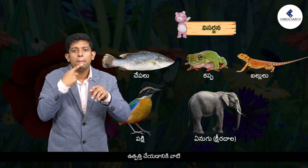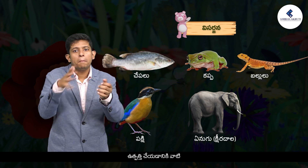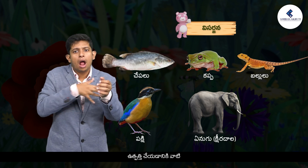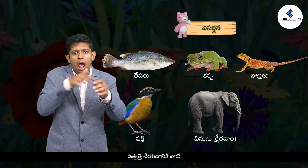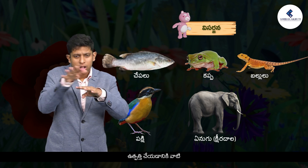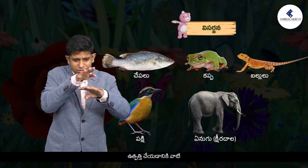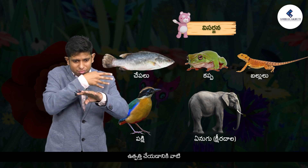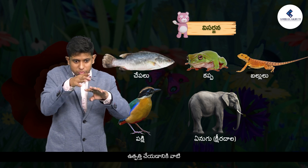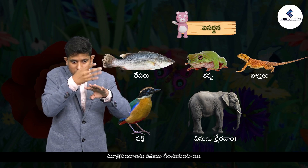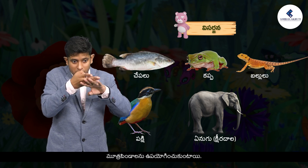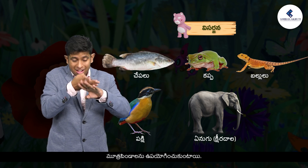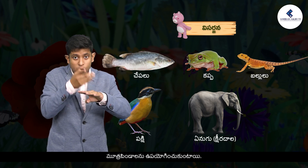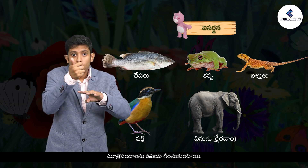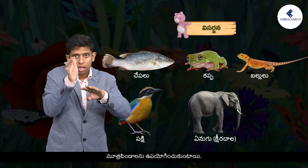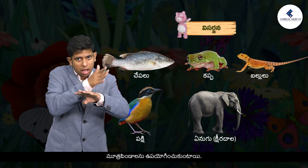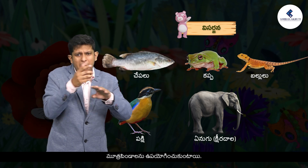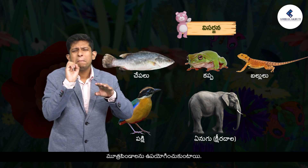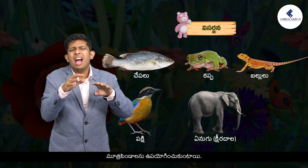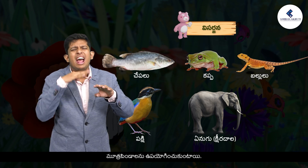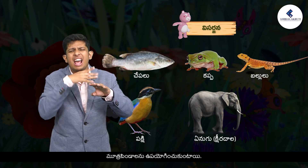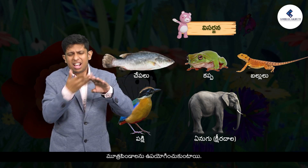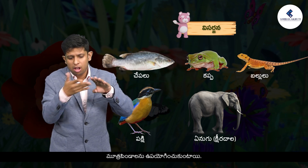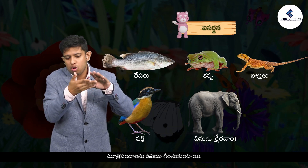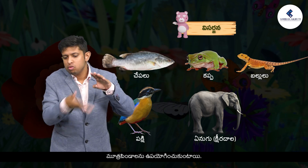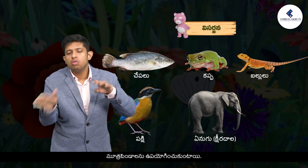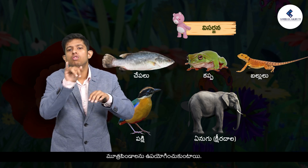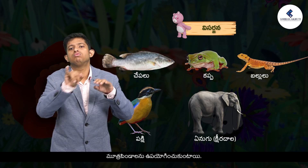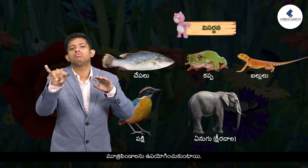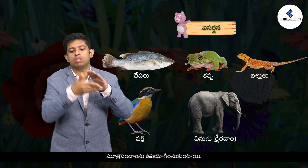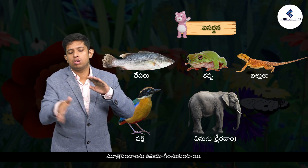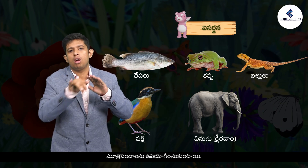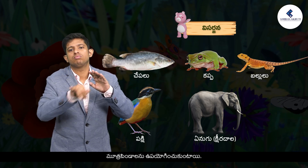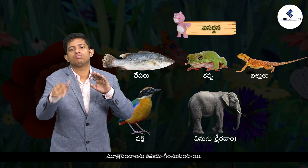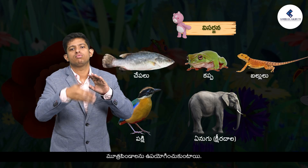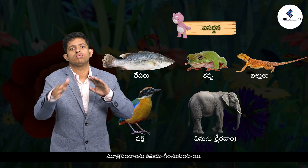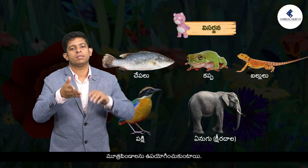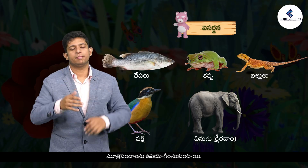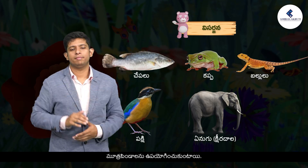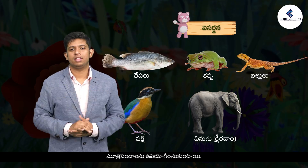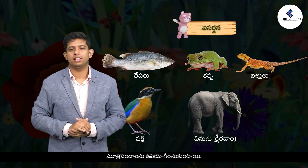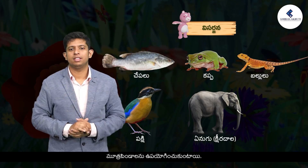చేయడానికి వాటి మూత్రపిండాలను ఉపయోగించుకుంటాయి.